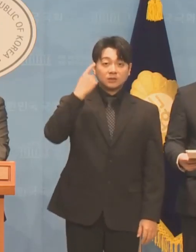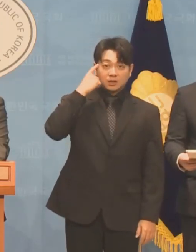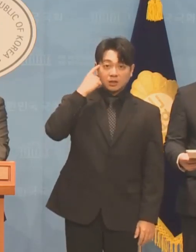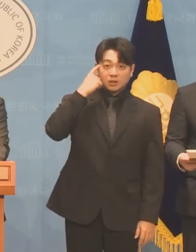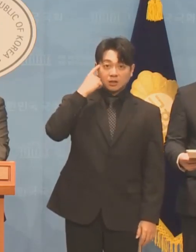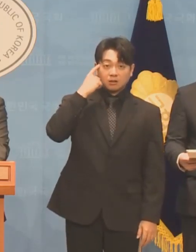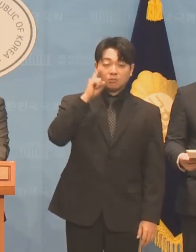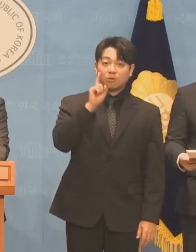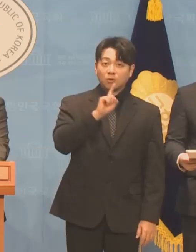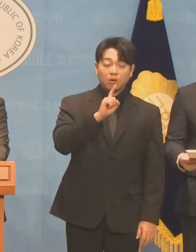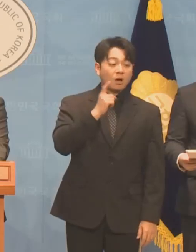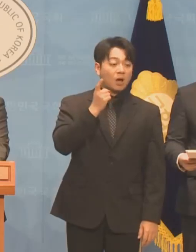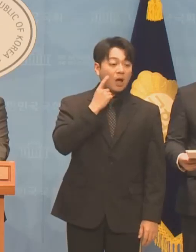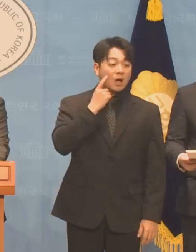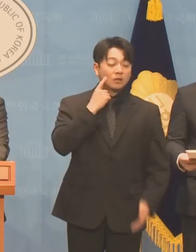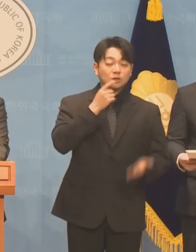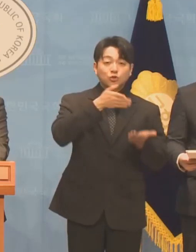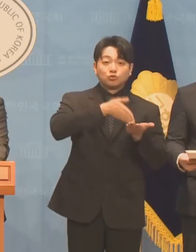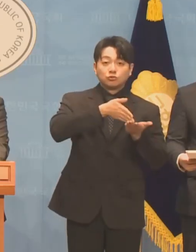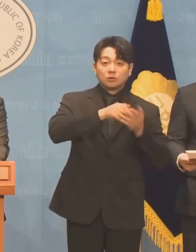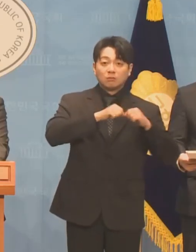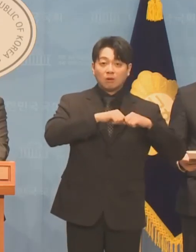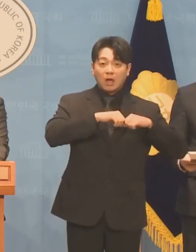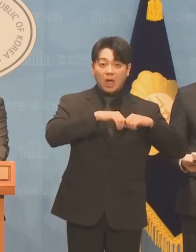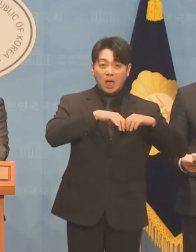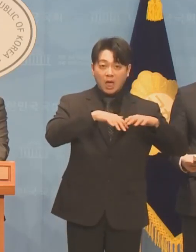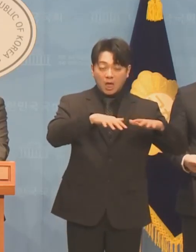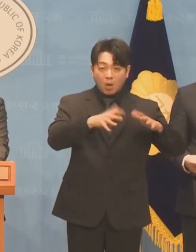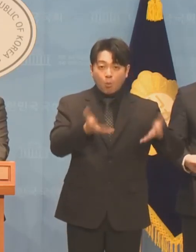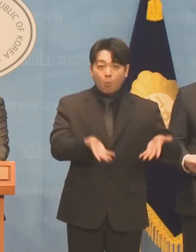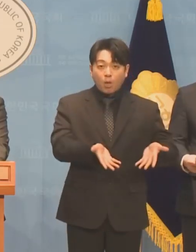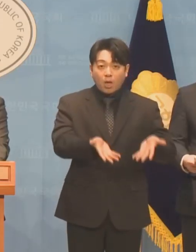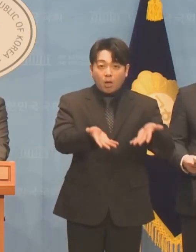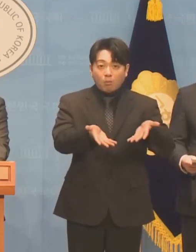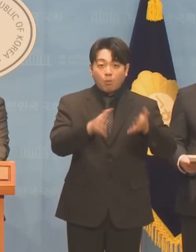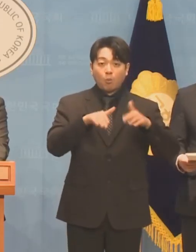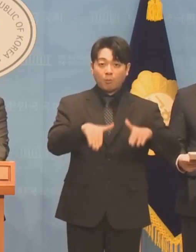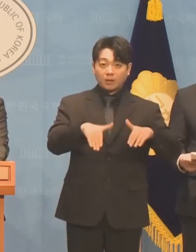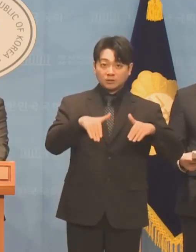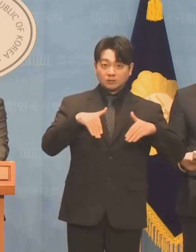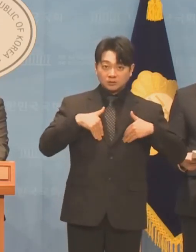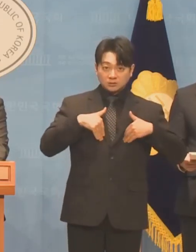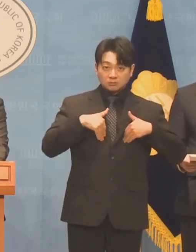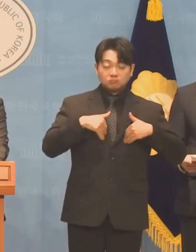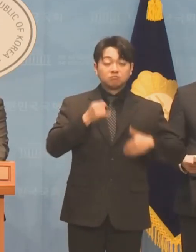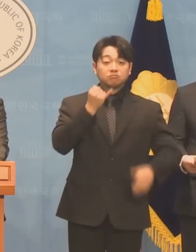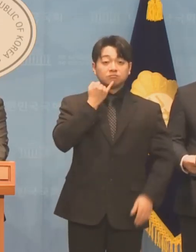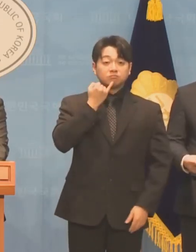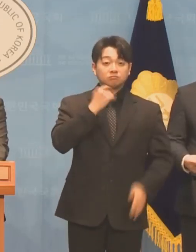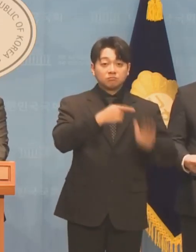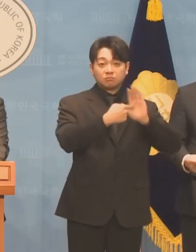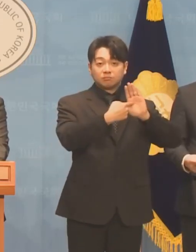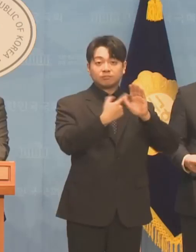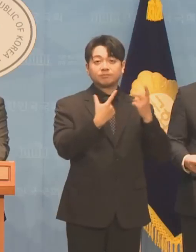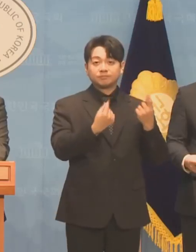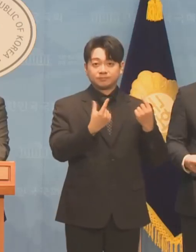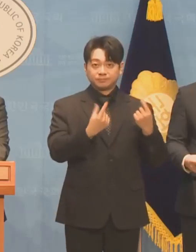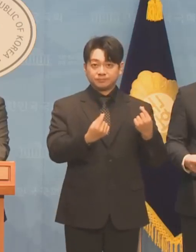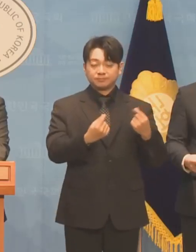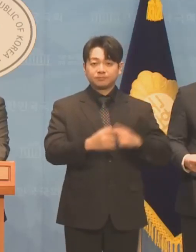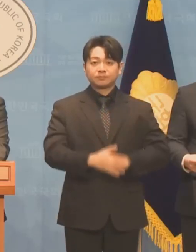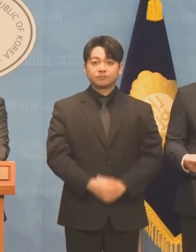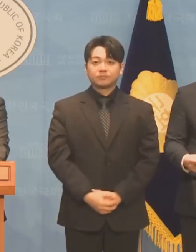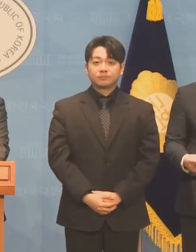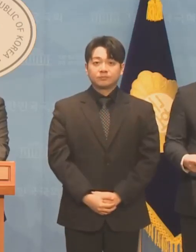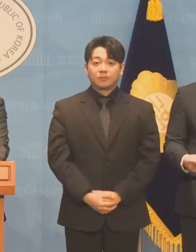정보의 생산, 유포, 방치를 하겠다는 선언으로밖에 들리지 않습니다.